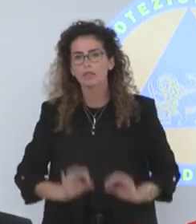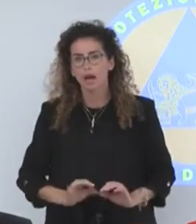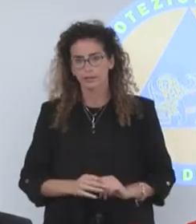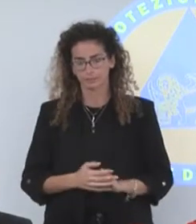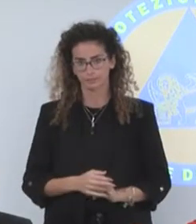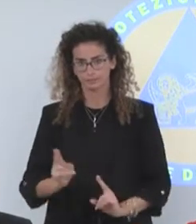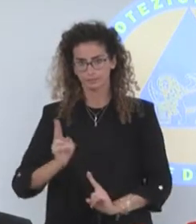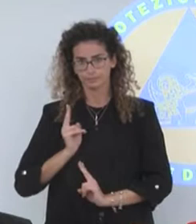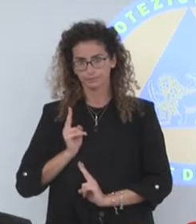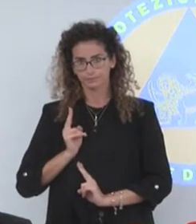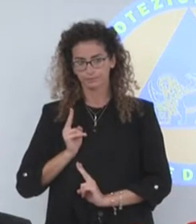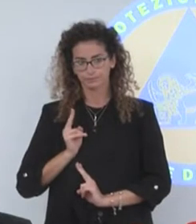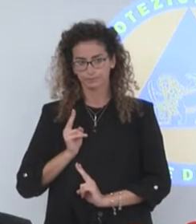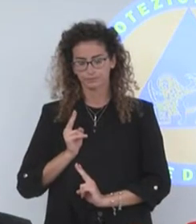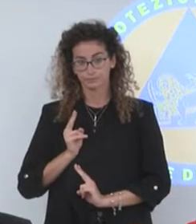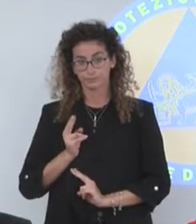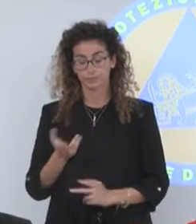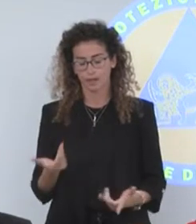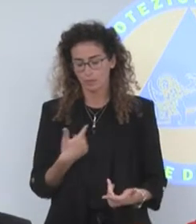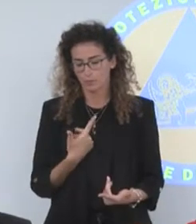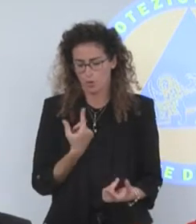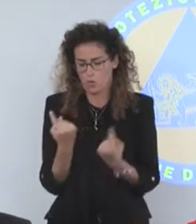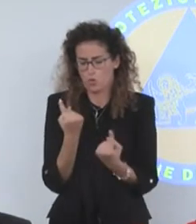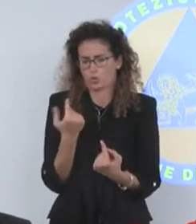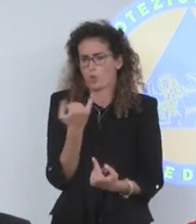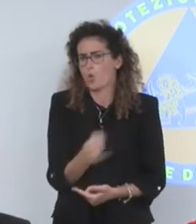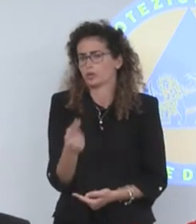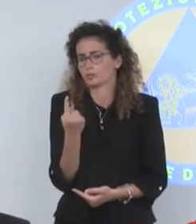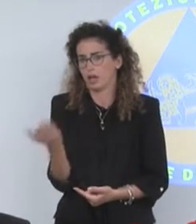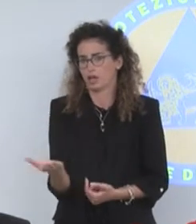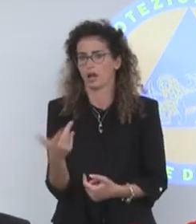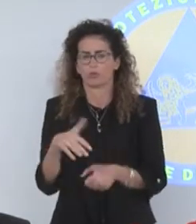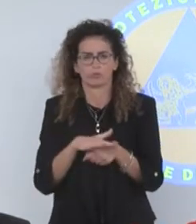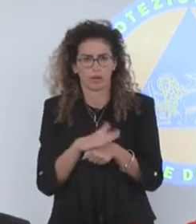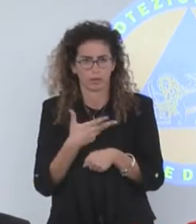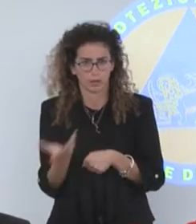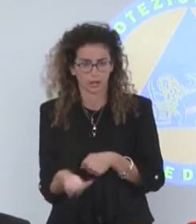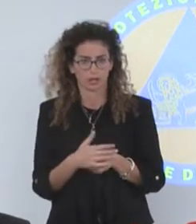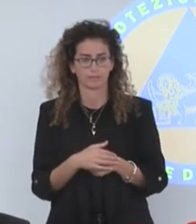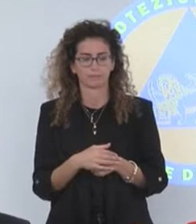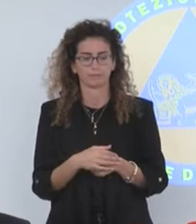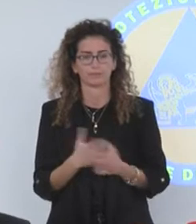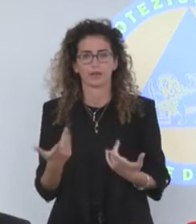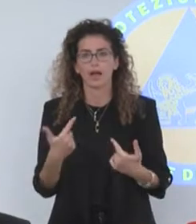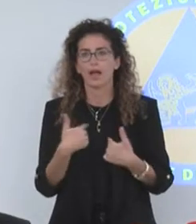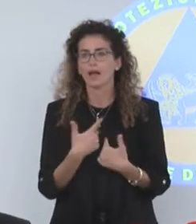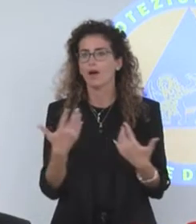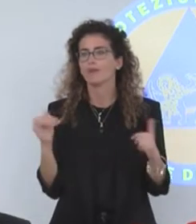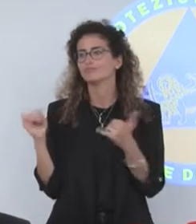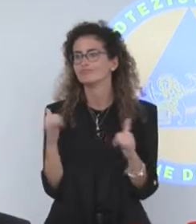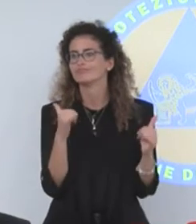ma ne racconto una delle tante che ha famiglia e io non è che mi diverto